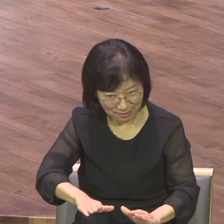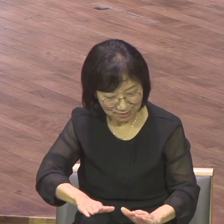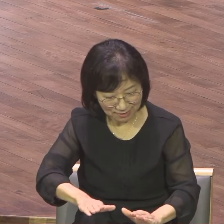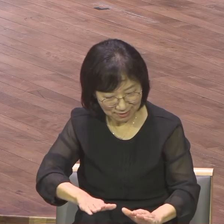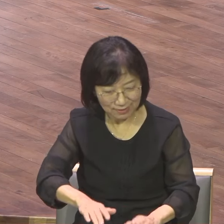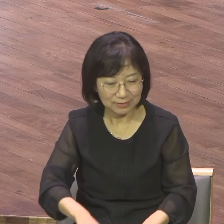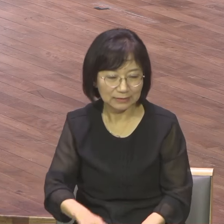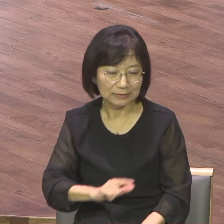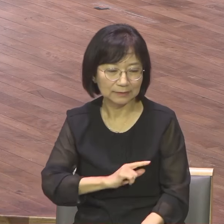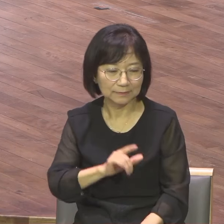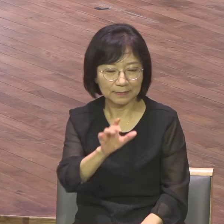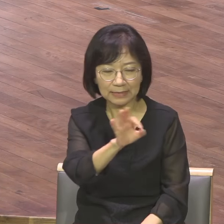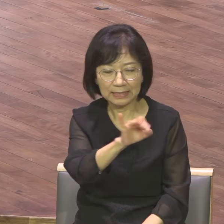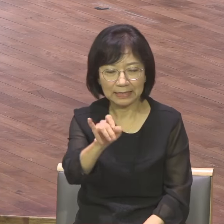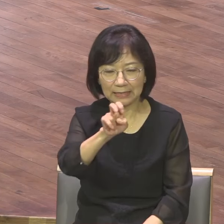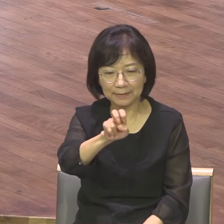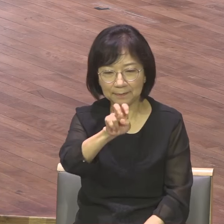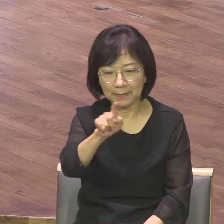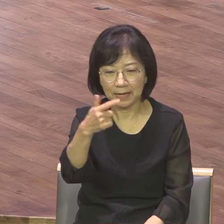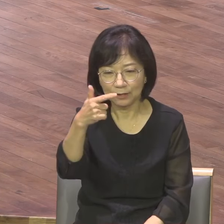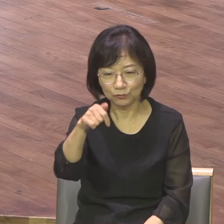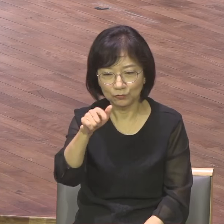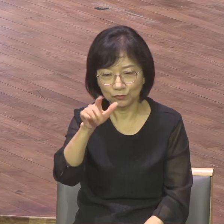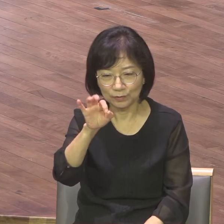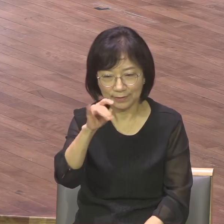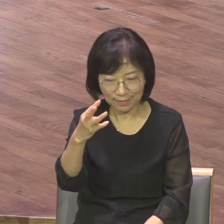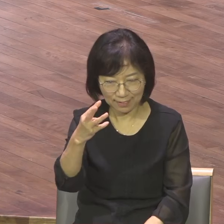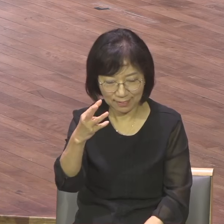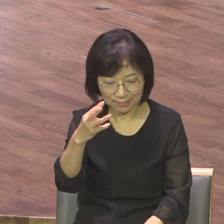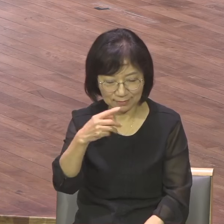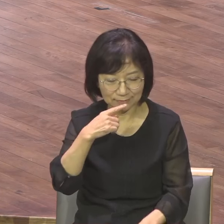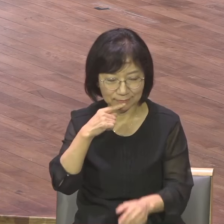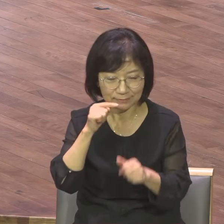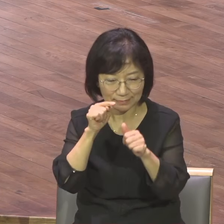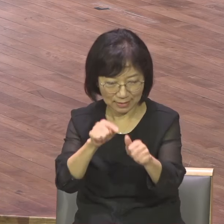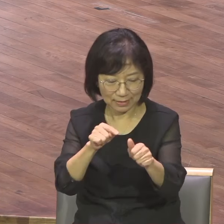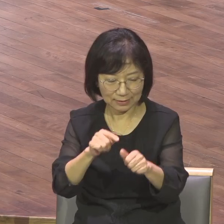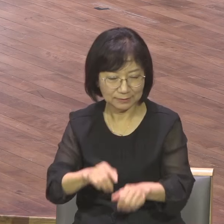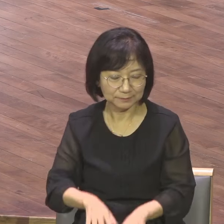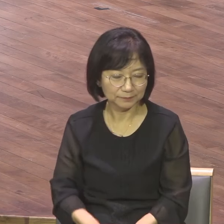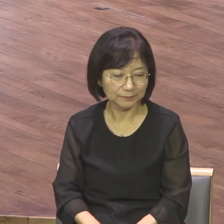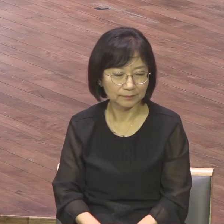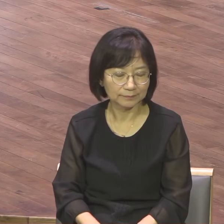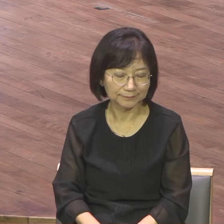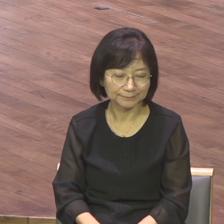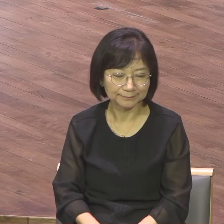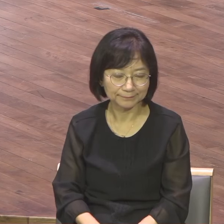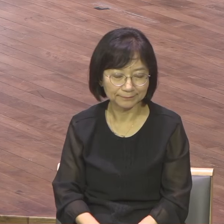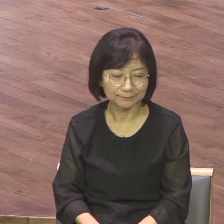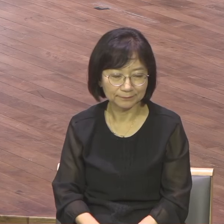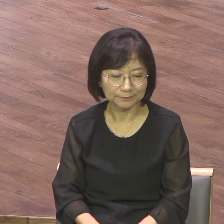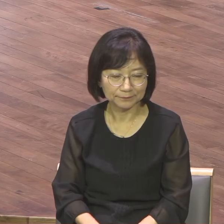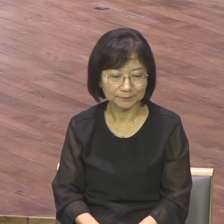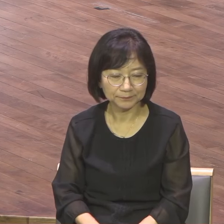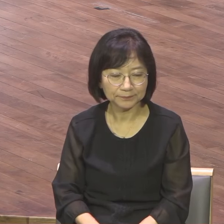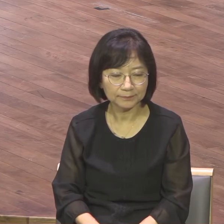것을, 이루실 것에 대한 당대 말하면 이 징표인데